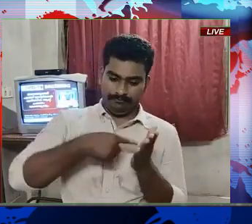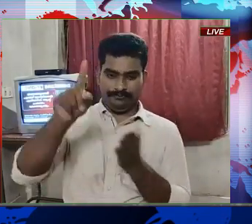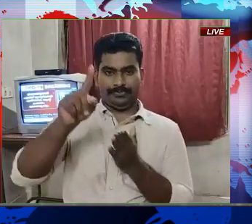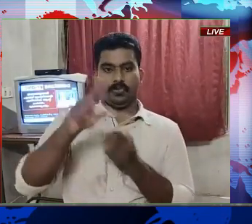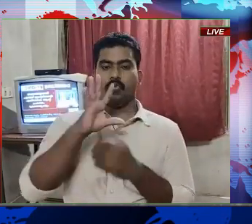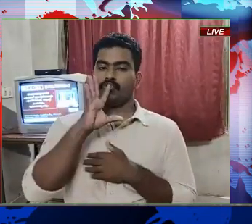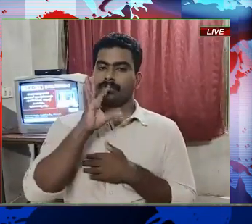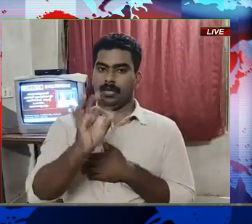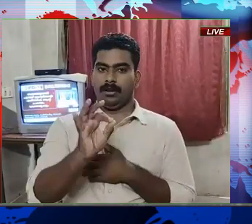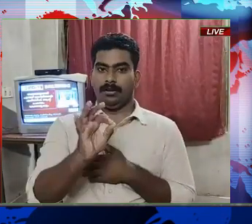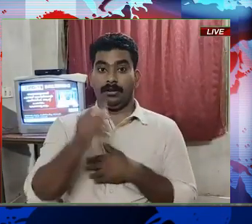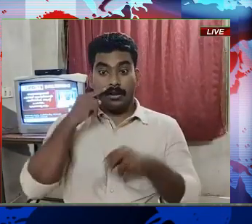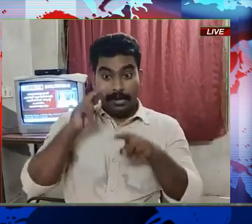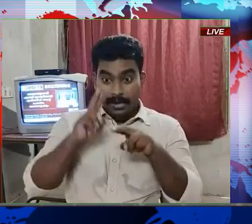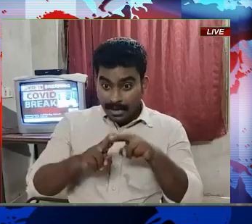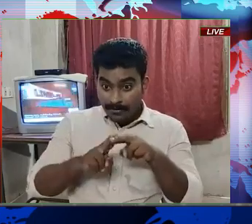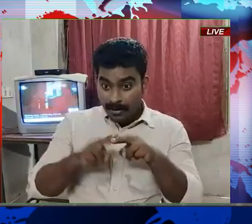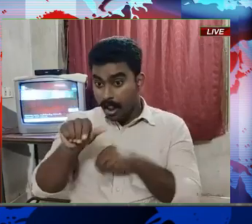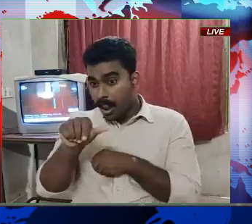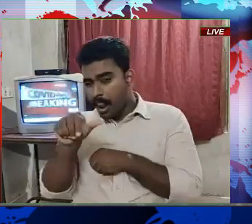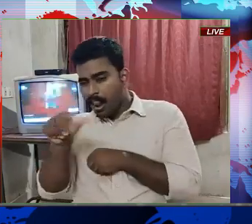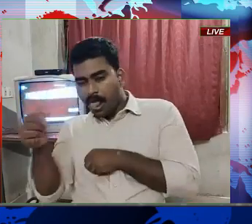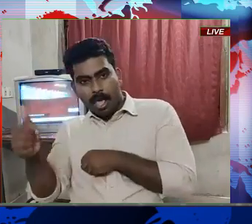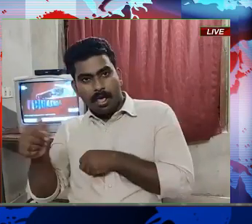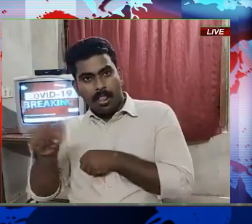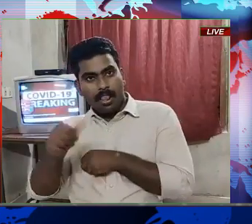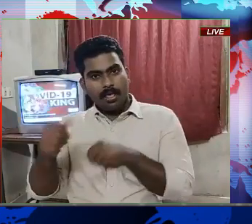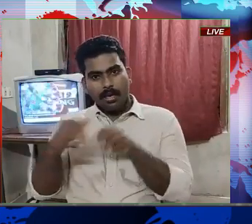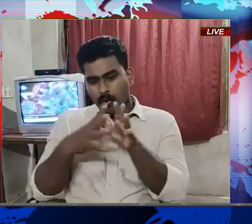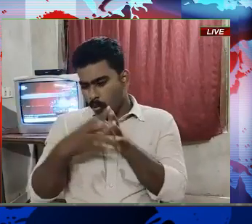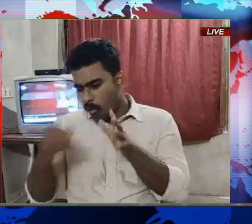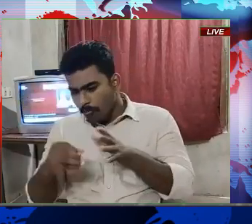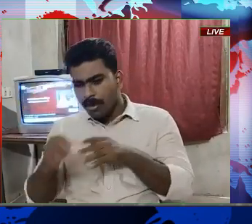ഒരാളെ ഭാര്യ വീട്ടിൽ കയറ്റിയില്ല.